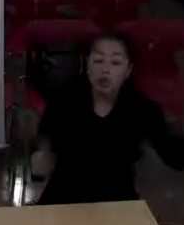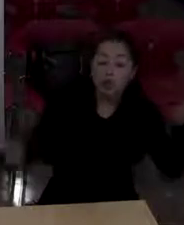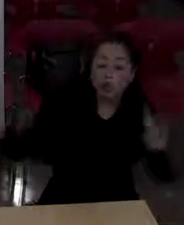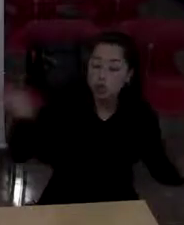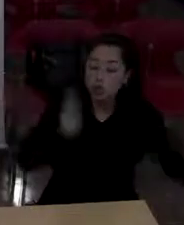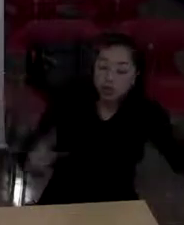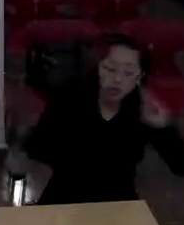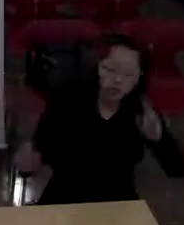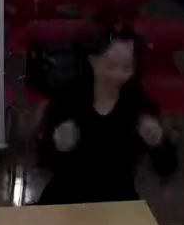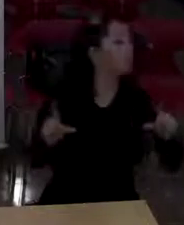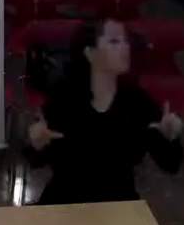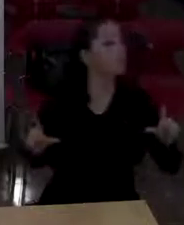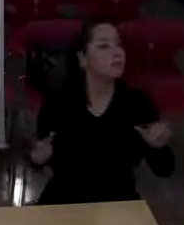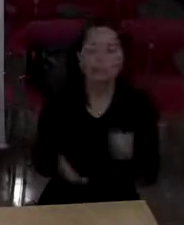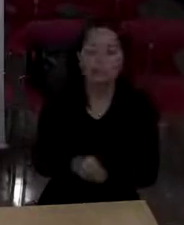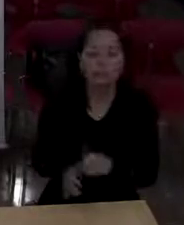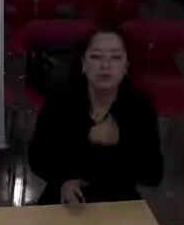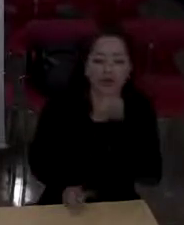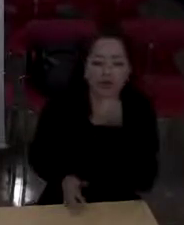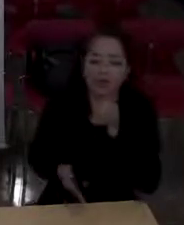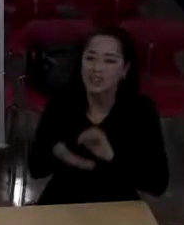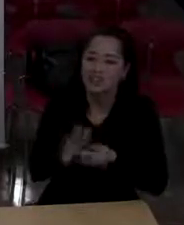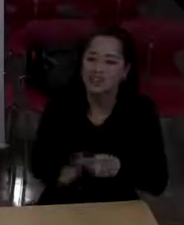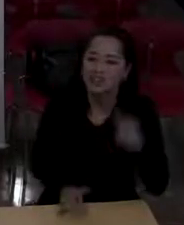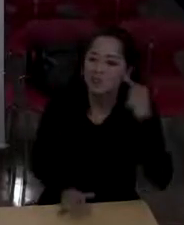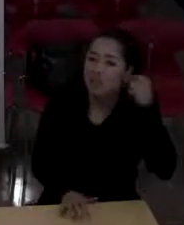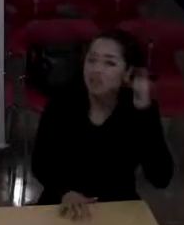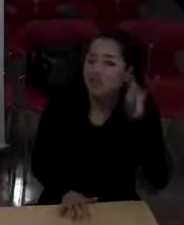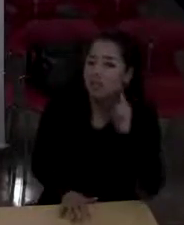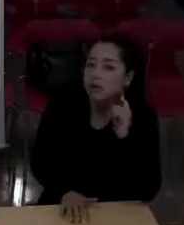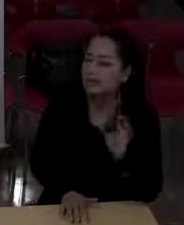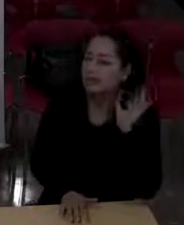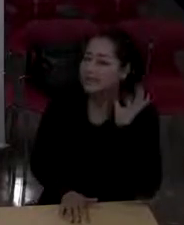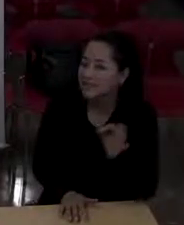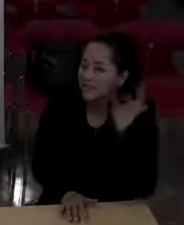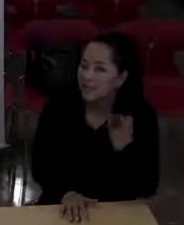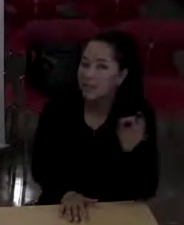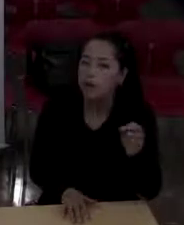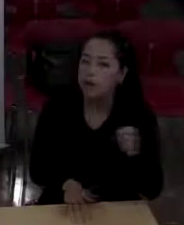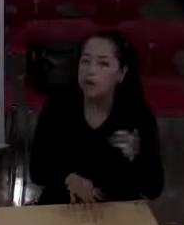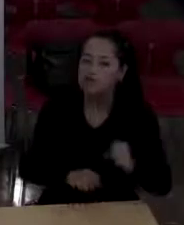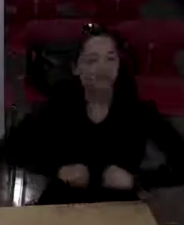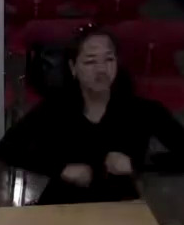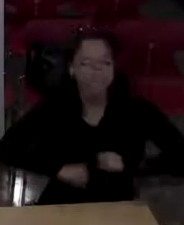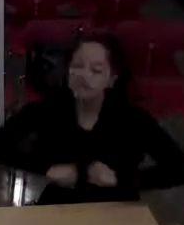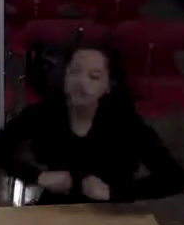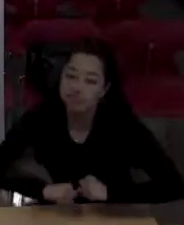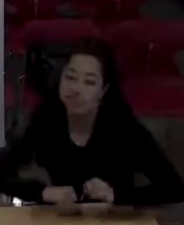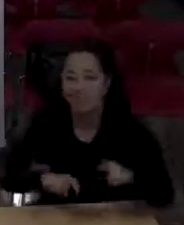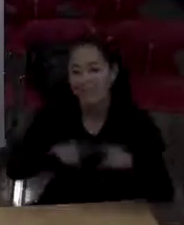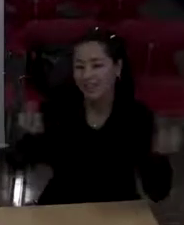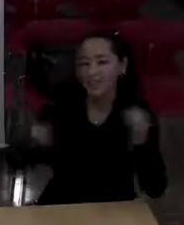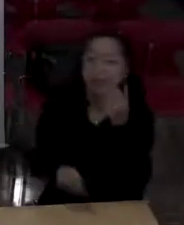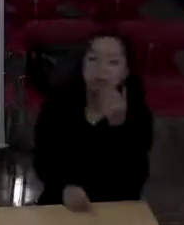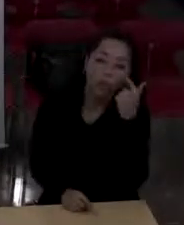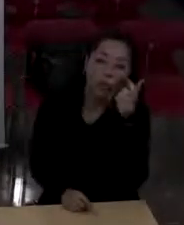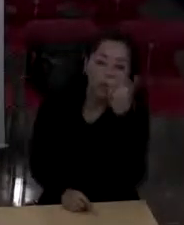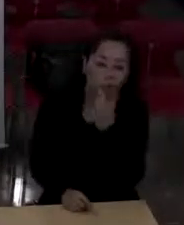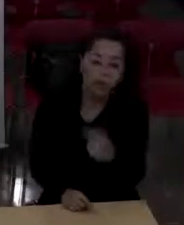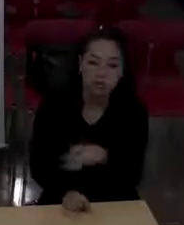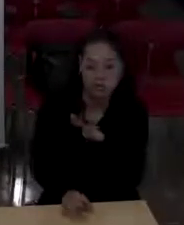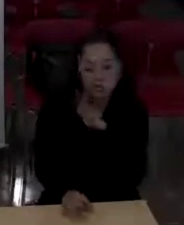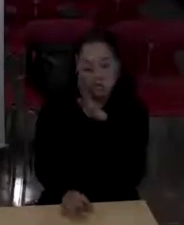queremos llegar a un momento de descanso, de pronto cerramos nuestros ojos y nos aislamos del mundo que nos rodea. Esa es